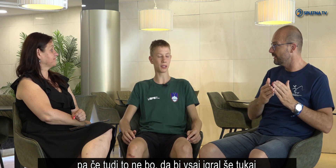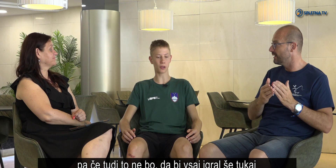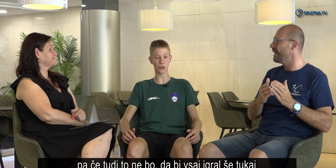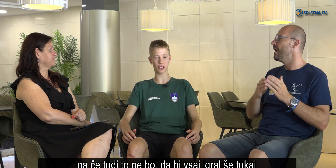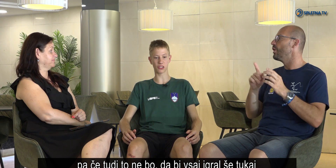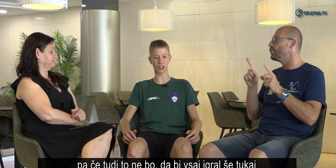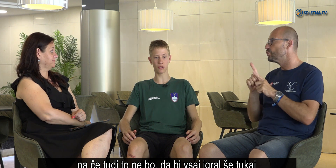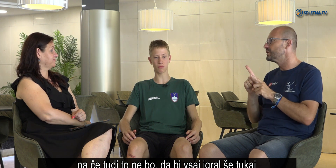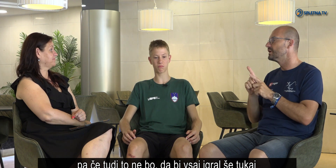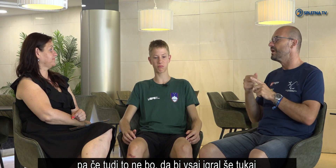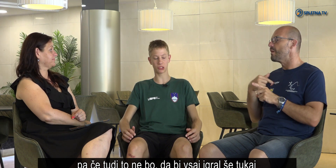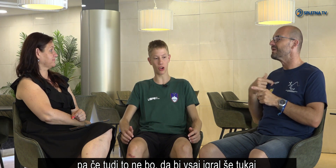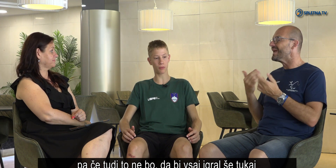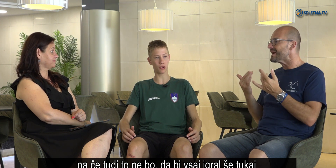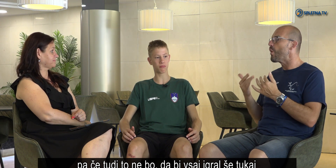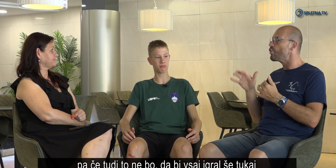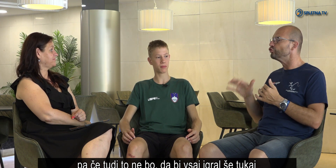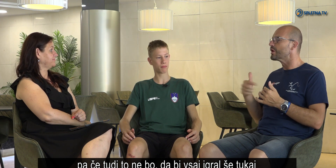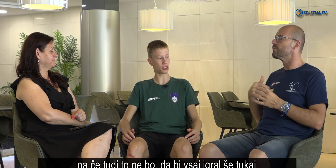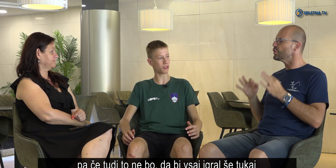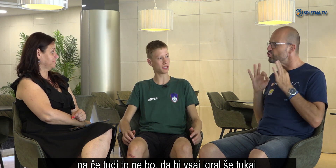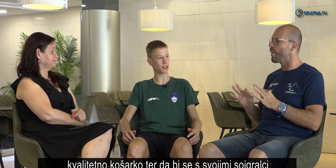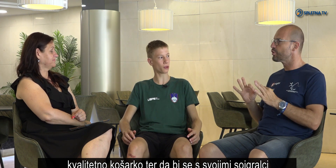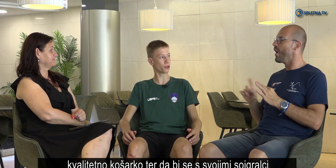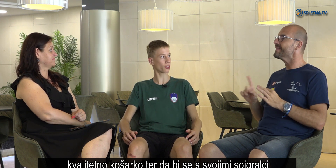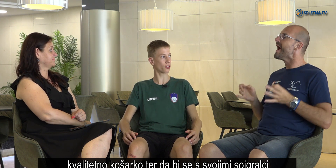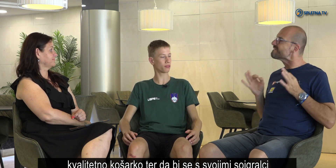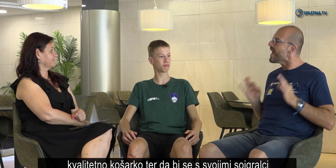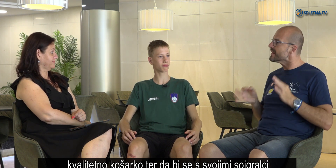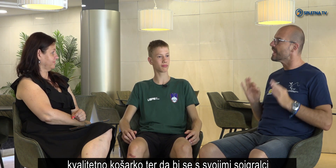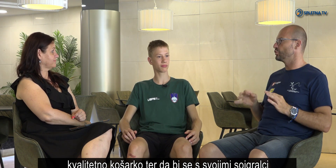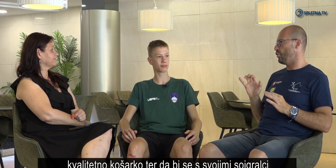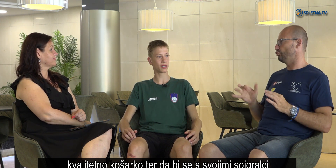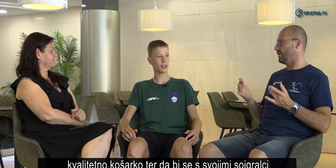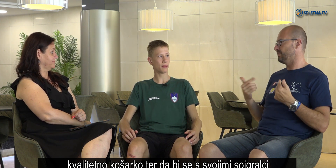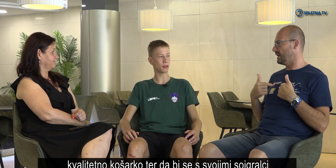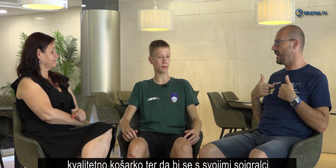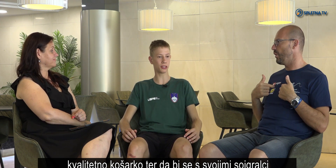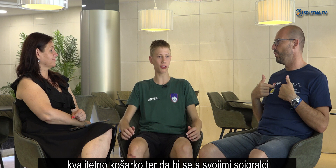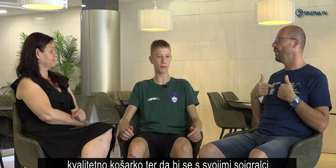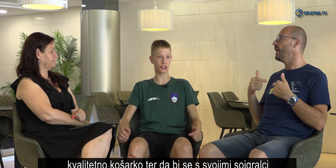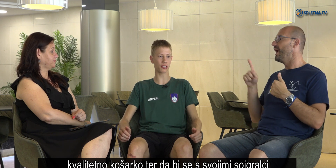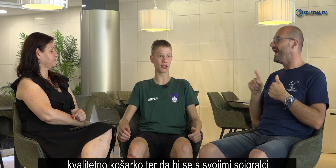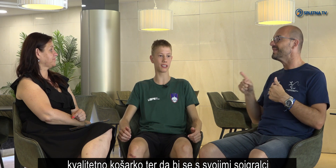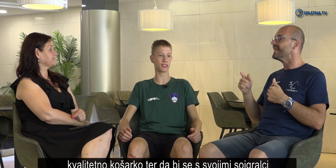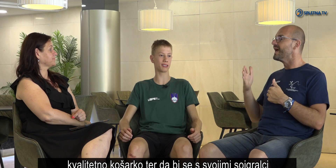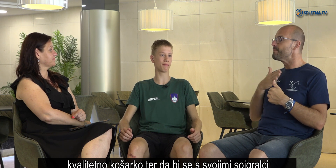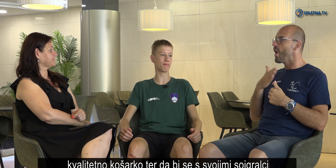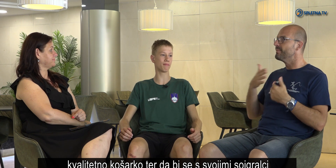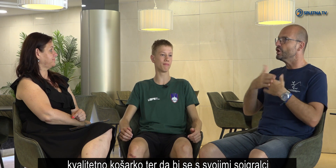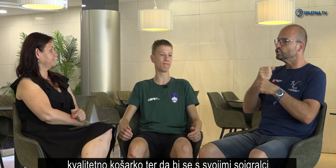pa da bi košarko igral dobro, pač kvalitetno košarko, pa da bi s svojimi